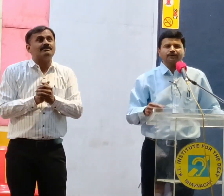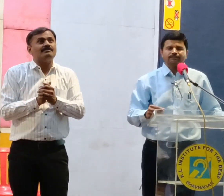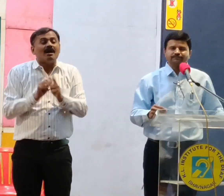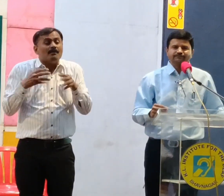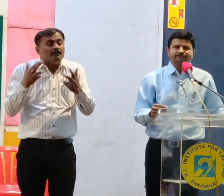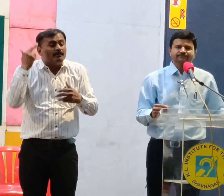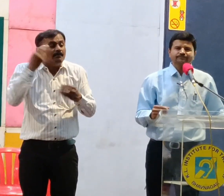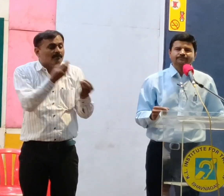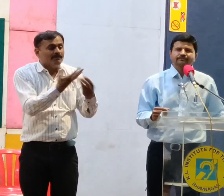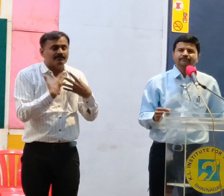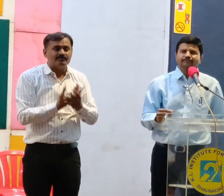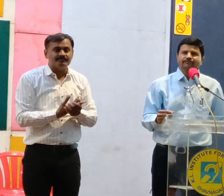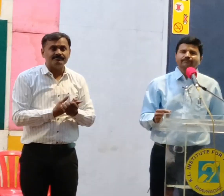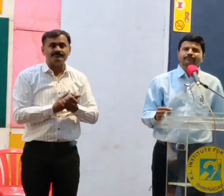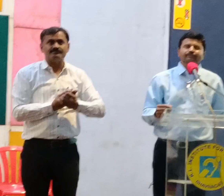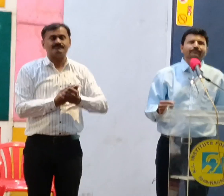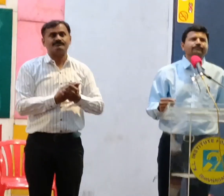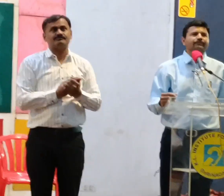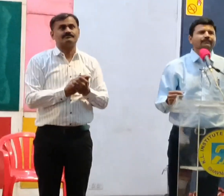આવું કે